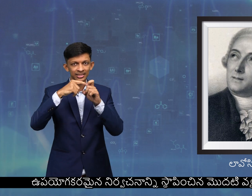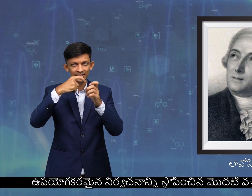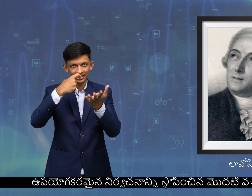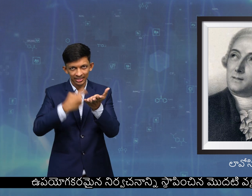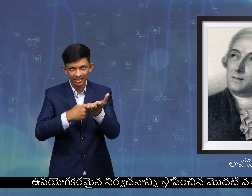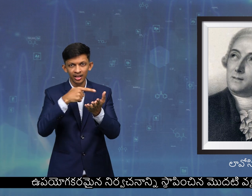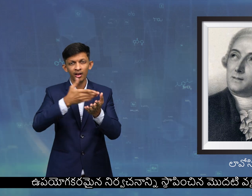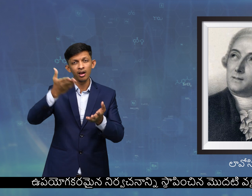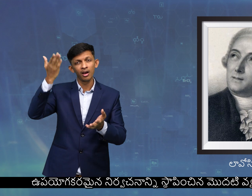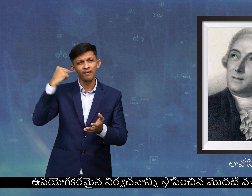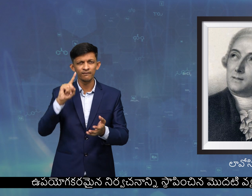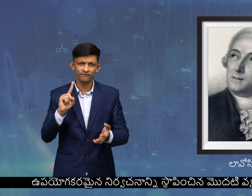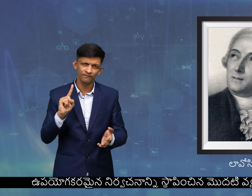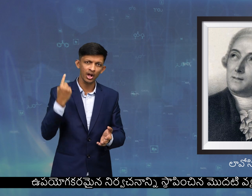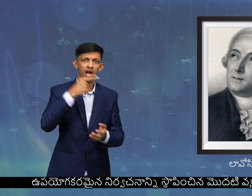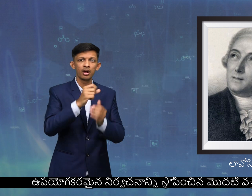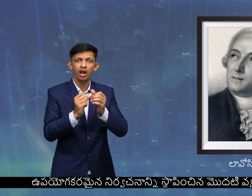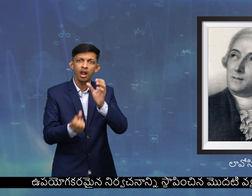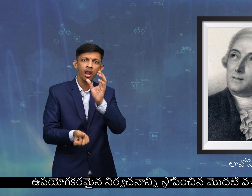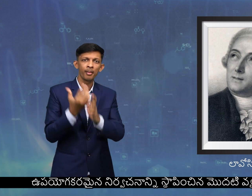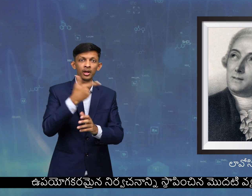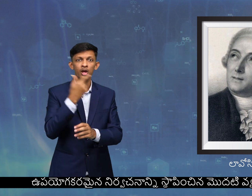వ్యక్తి లావోసియర్.